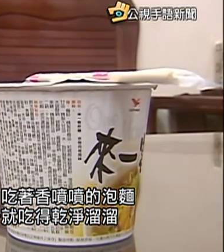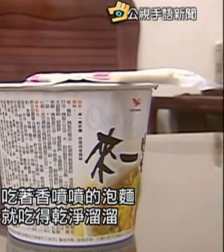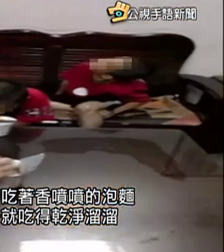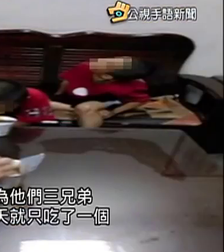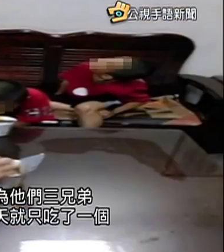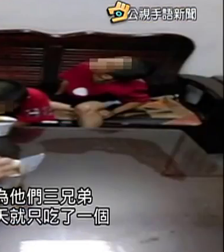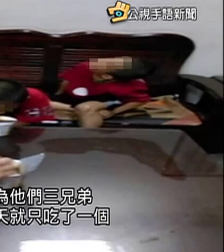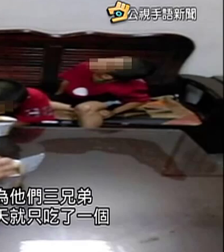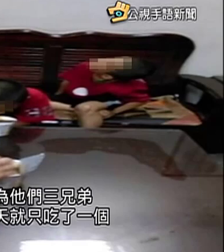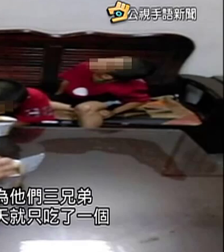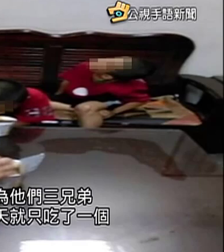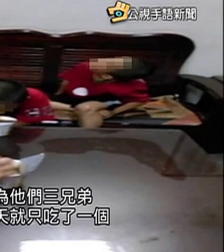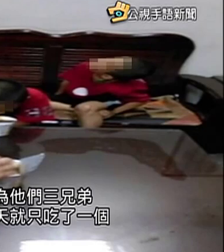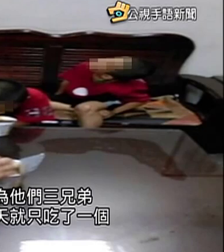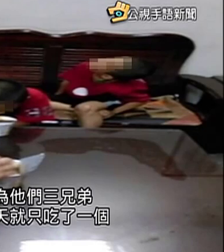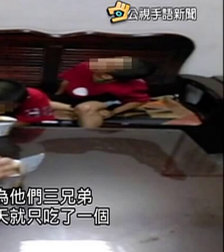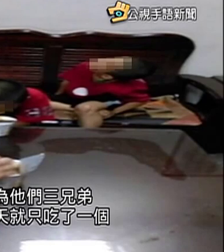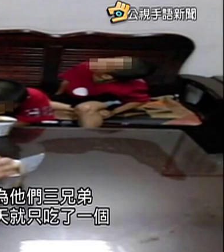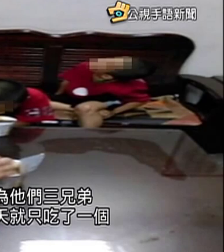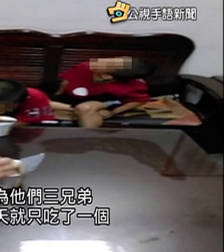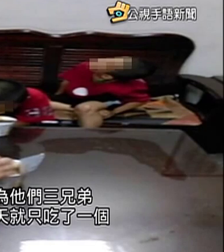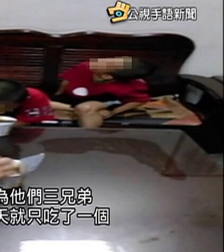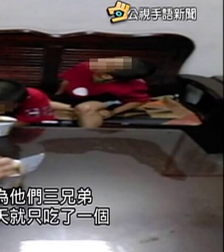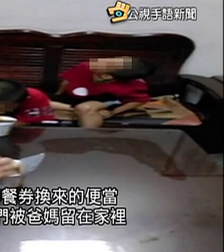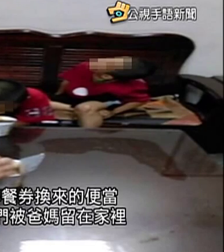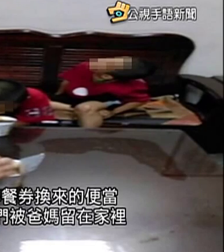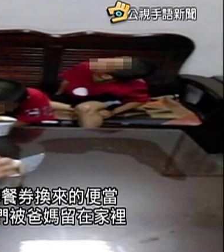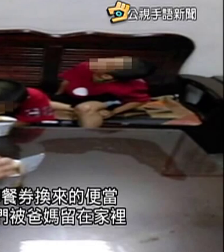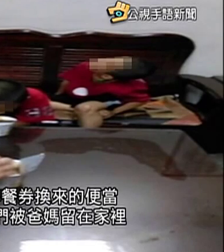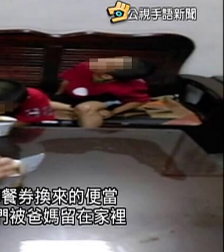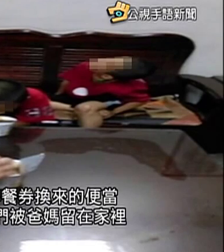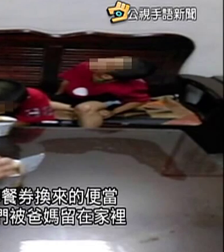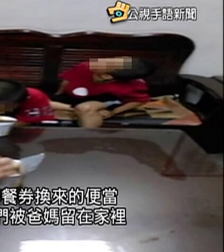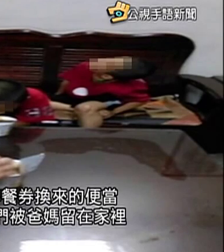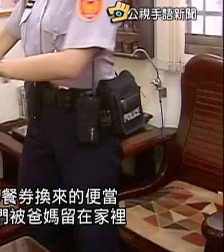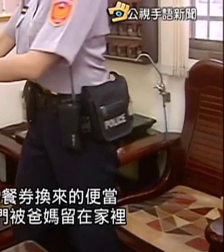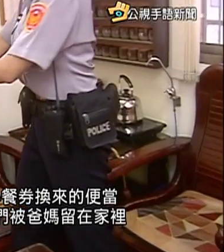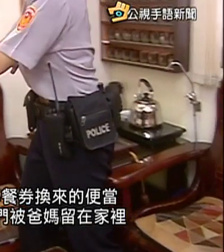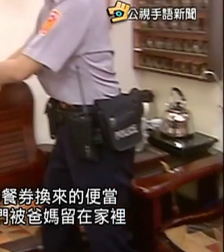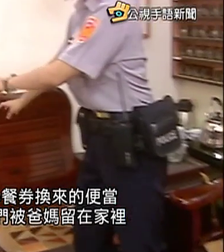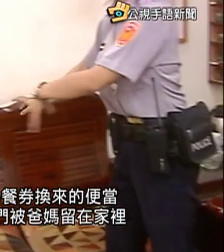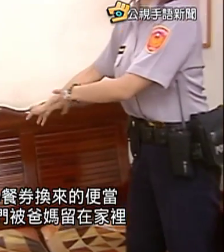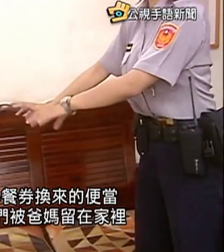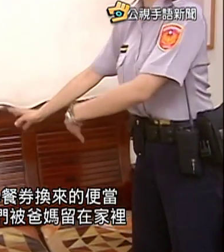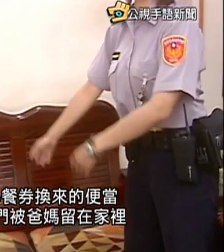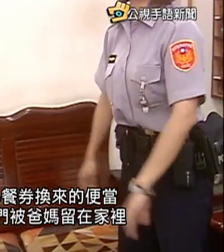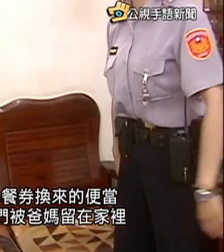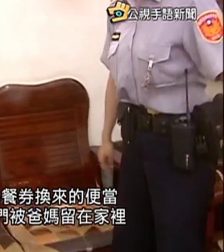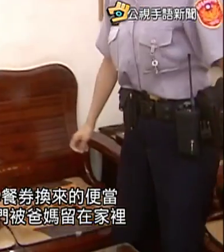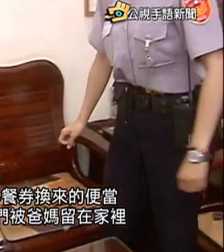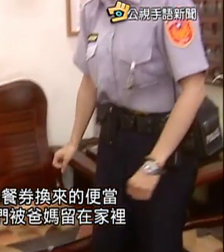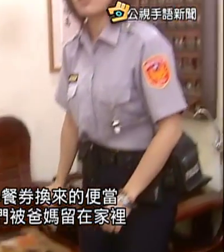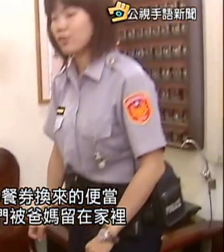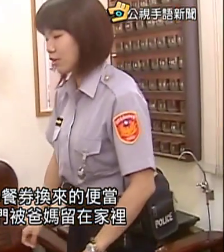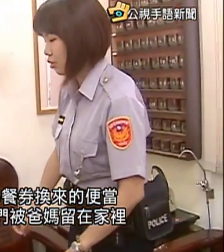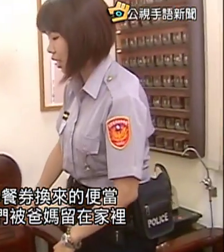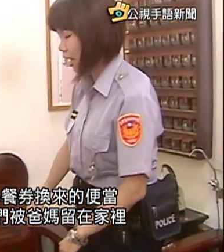们三兄弟一整天就只吃了一个用爱心餐券换来的便当，原来他们被爸妈留在家里，没有